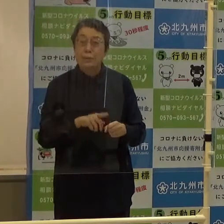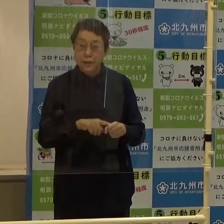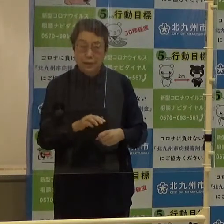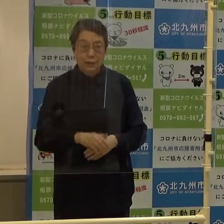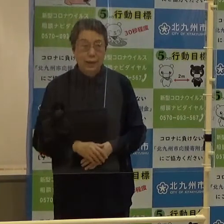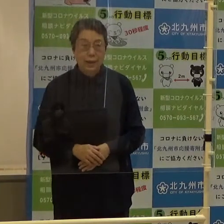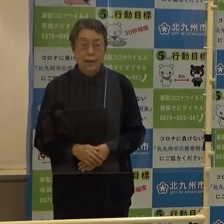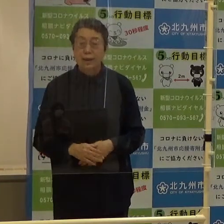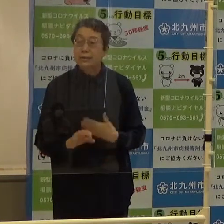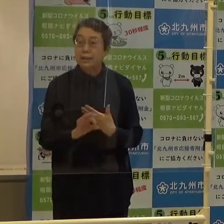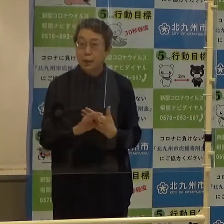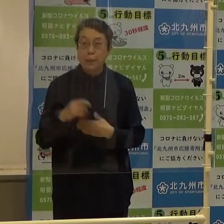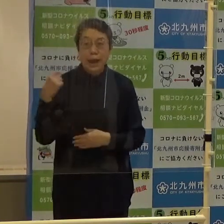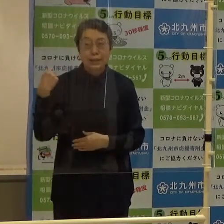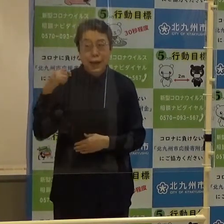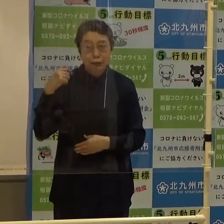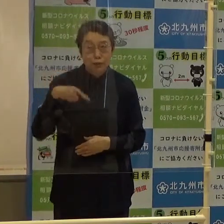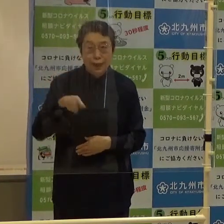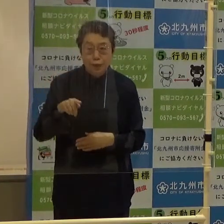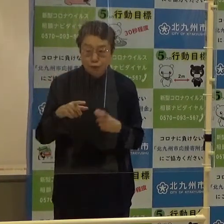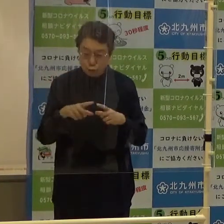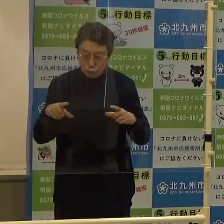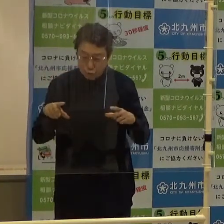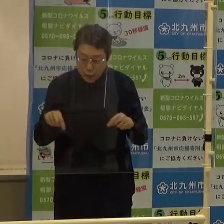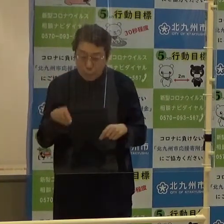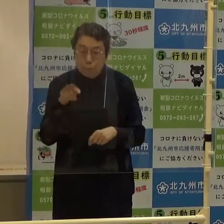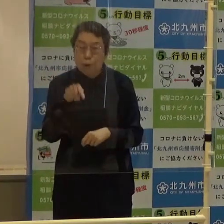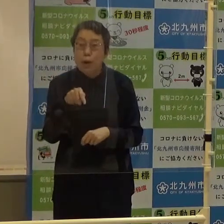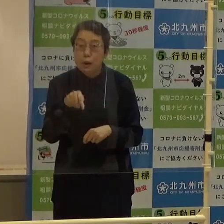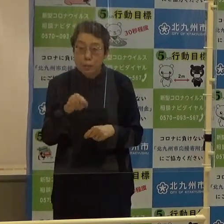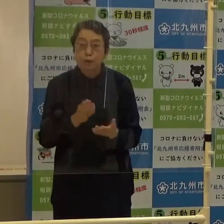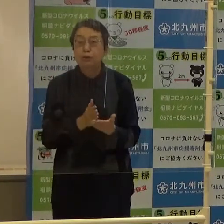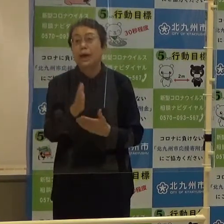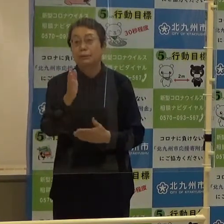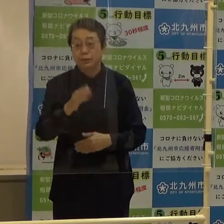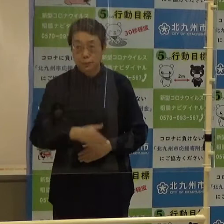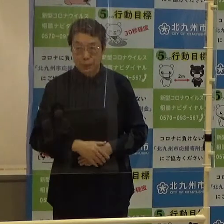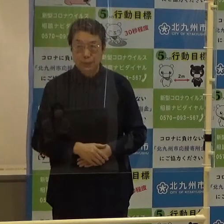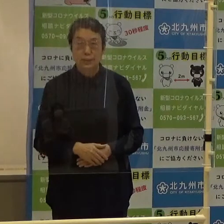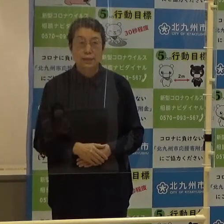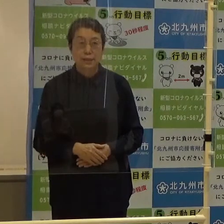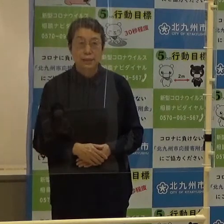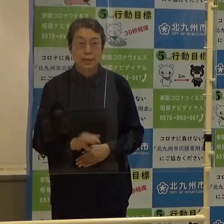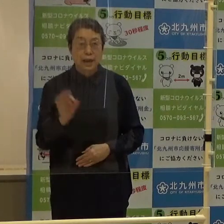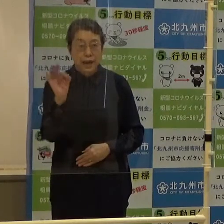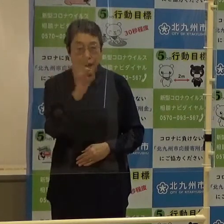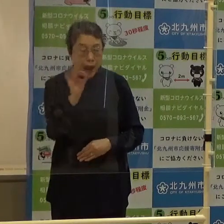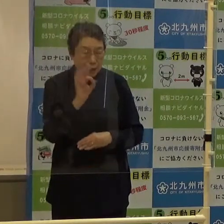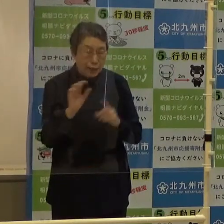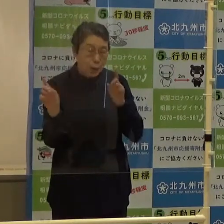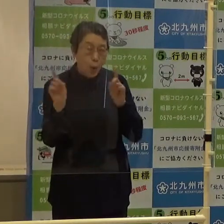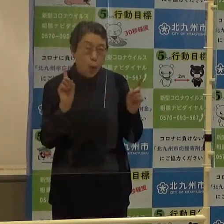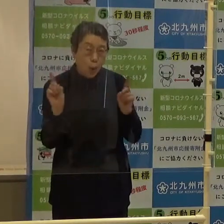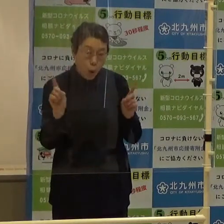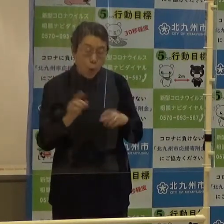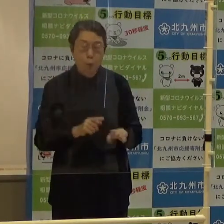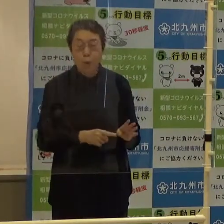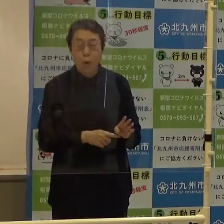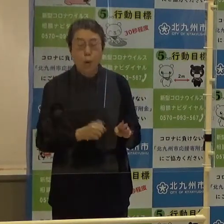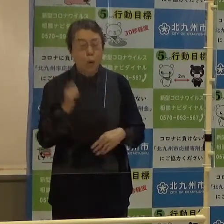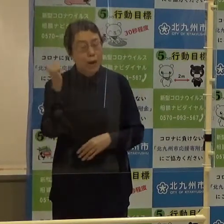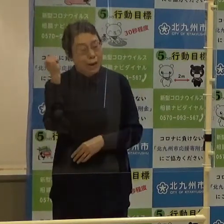に行く県もですね、どんどんこれからスタートしていきますし、観光の宿泊